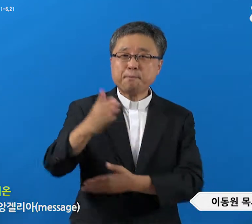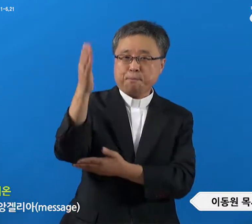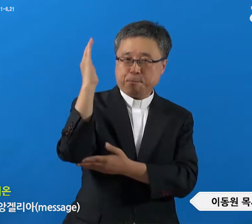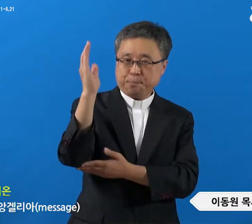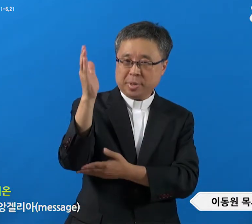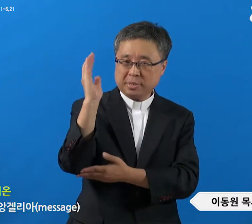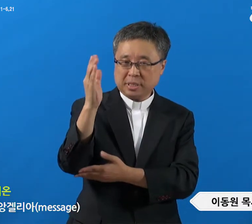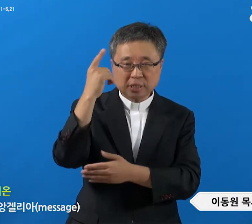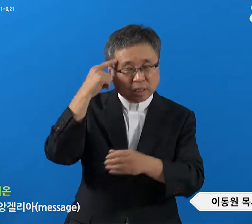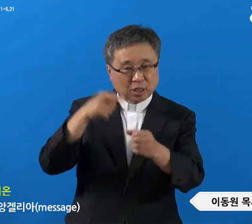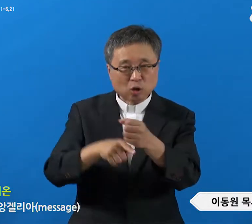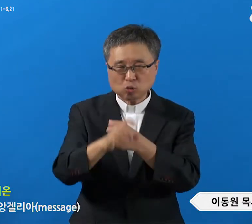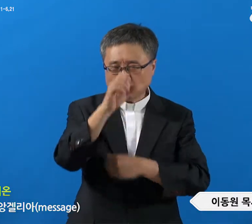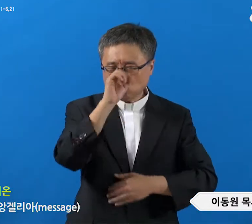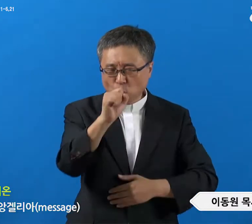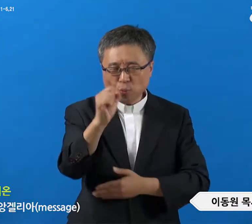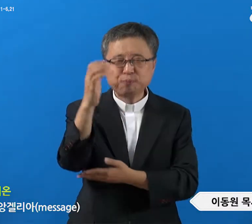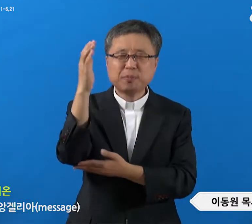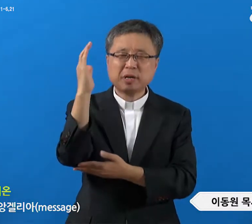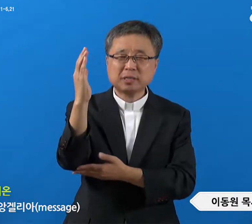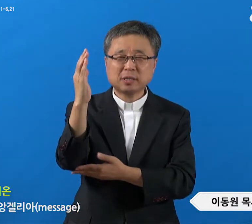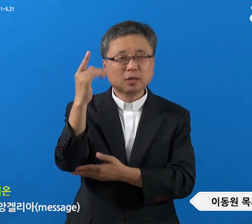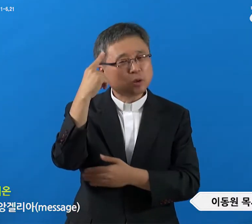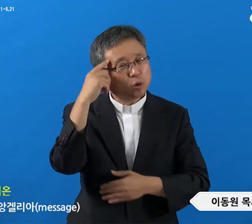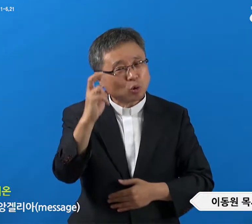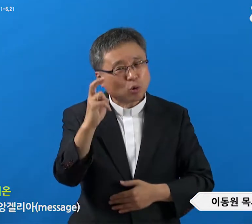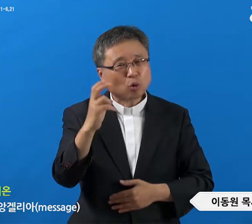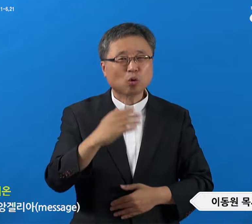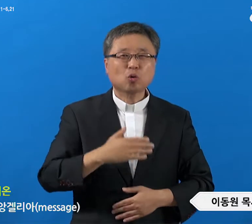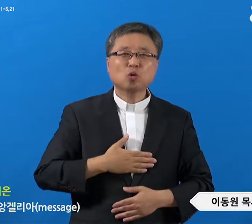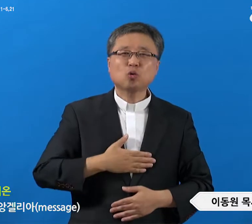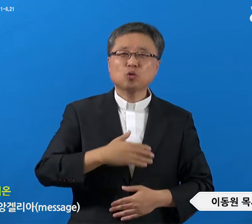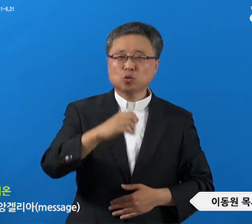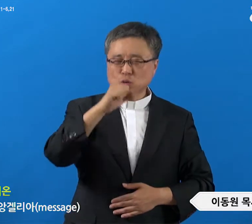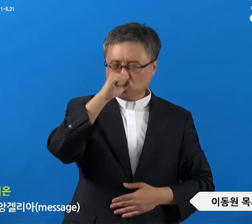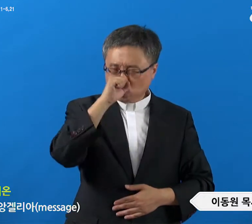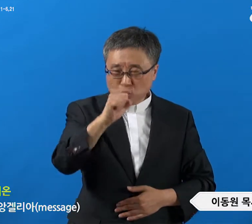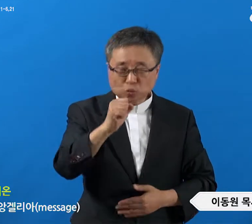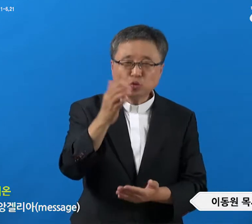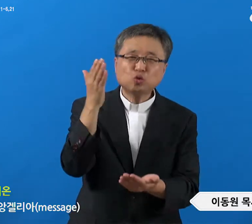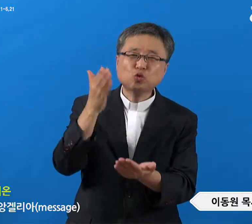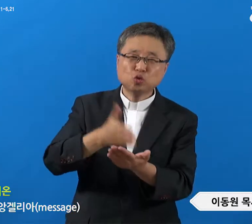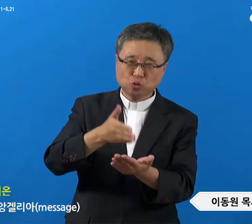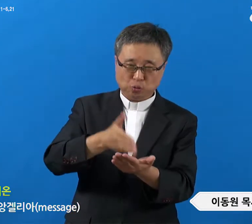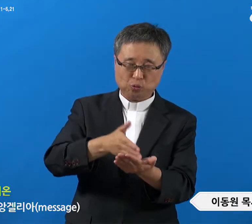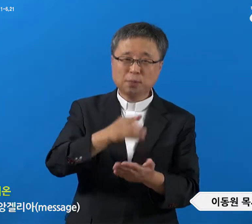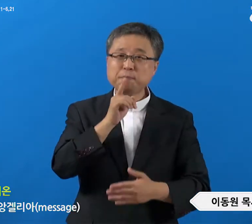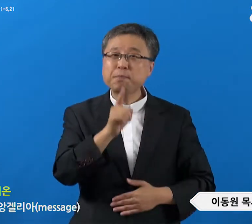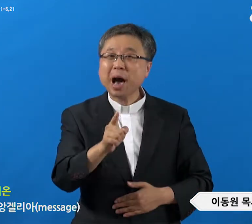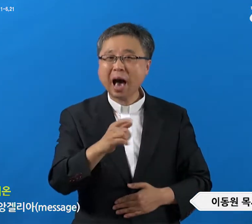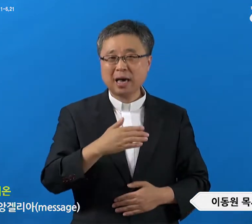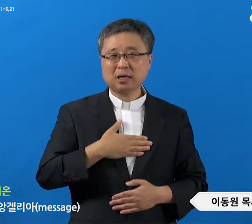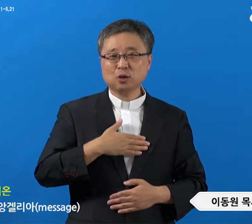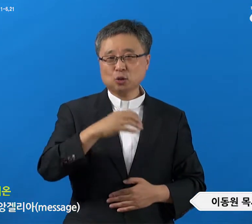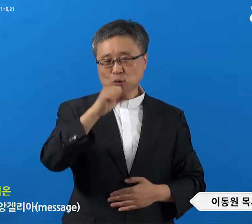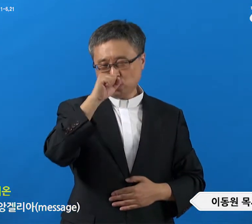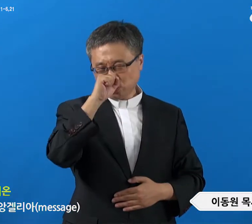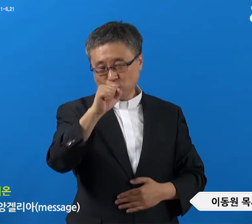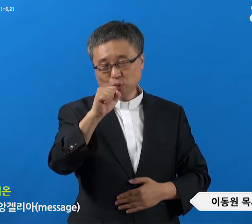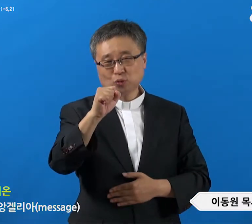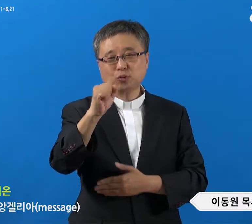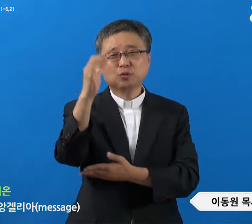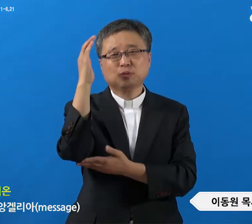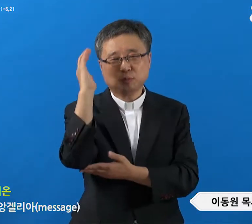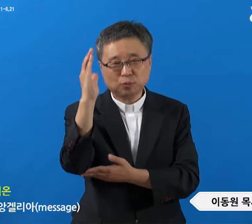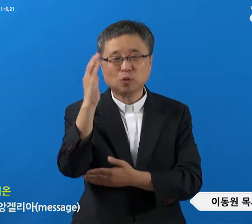메시지라는 말이에요. good message 혹은 good news라는 말입니다. 성경은 good news입니다. good